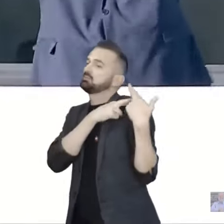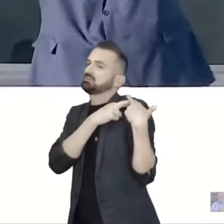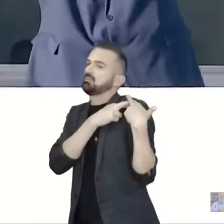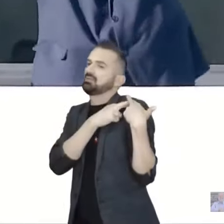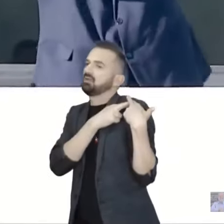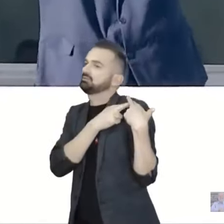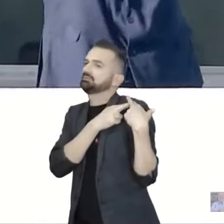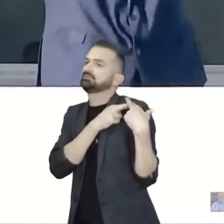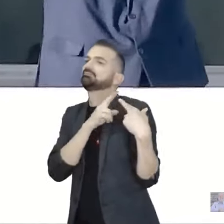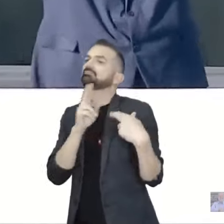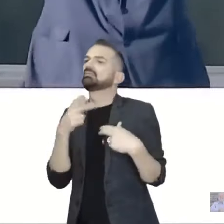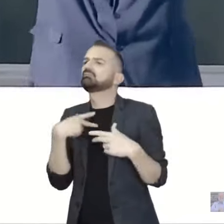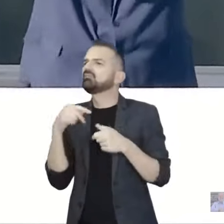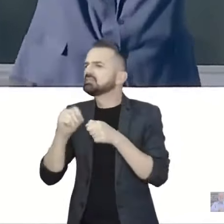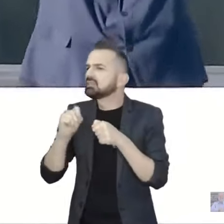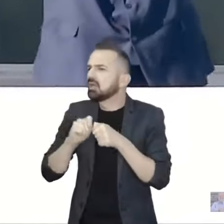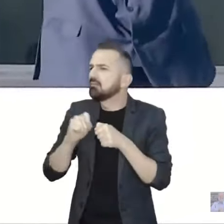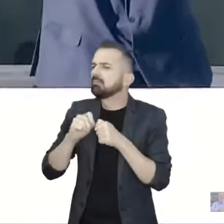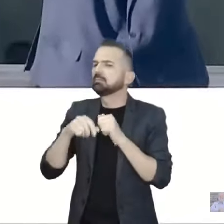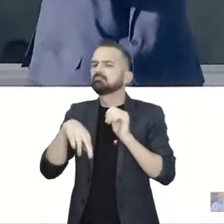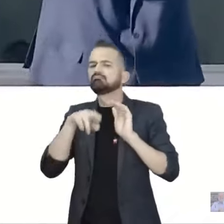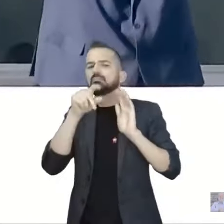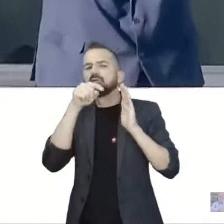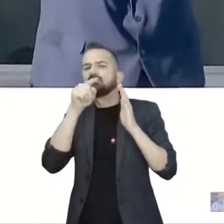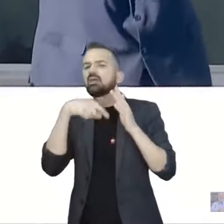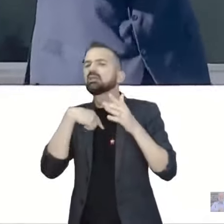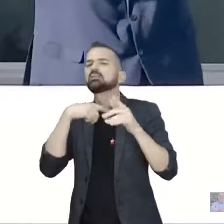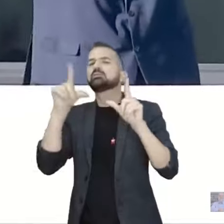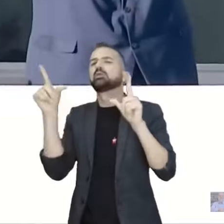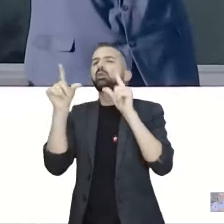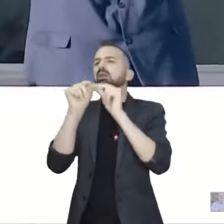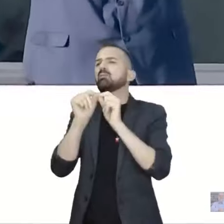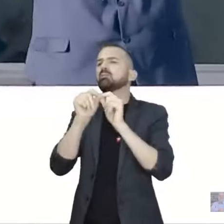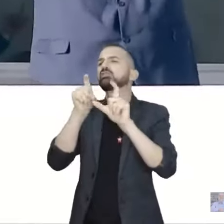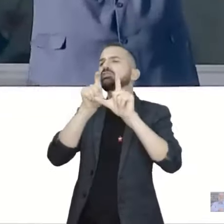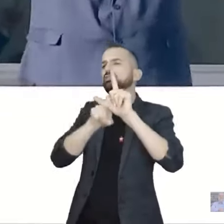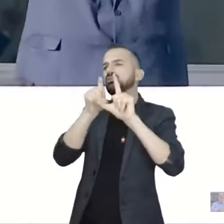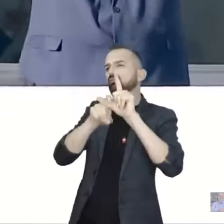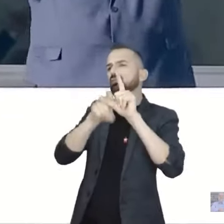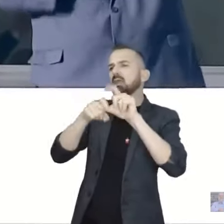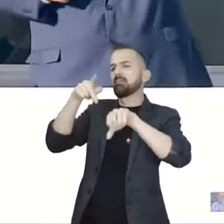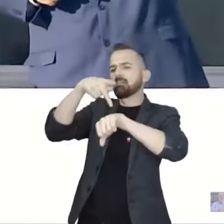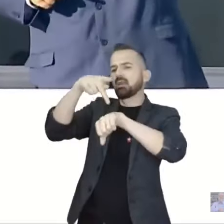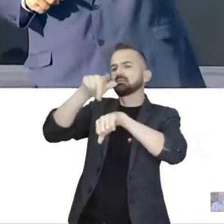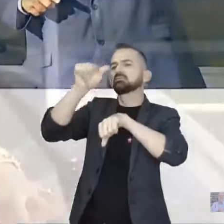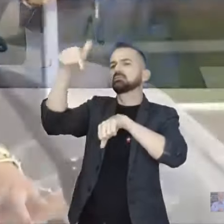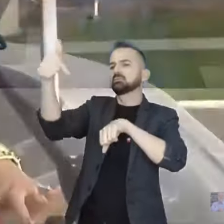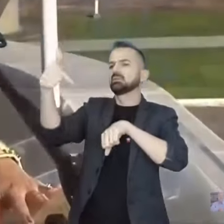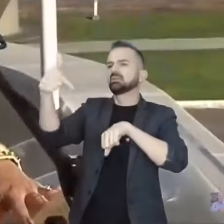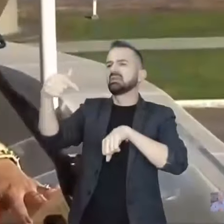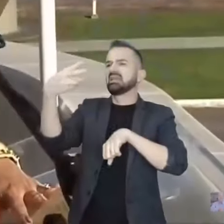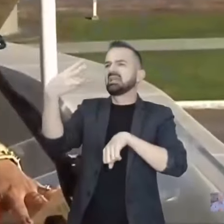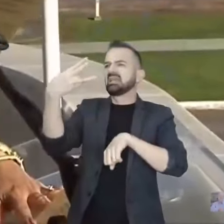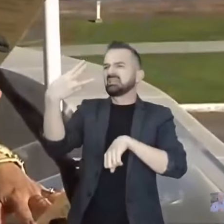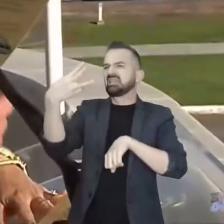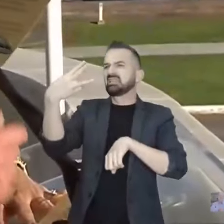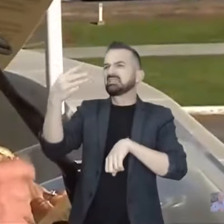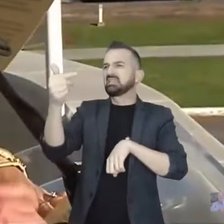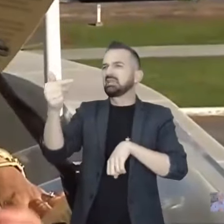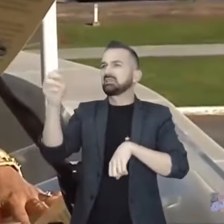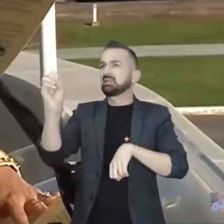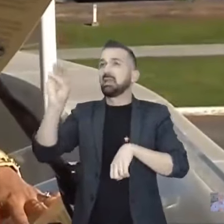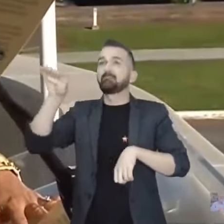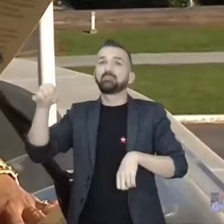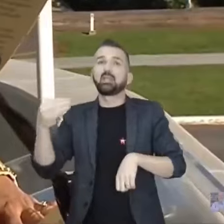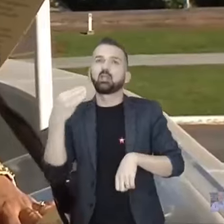anos, eliminamos a dívida externa, acumulamos reserva de 370 bilhões de dólares e reduzimos